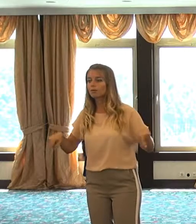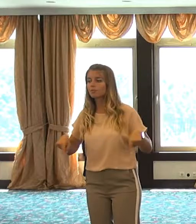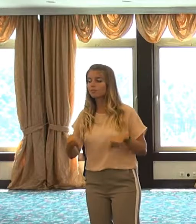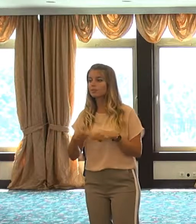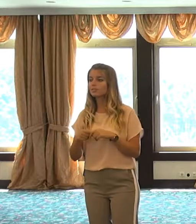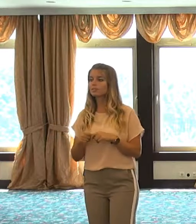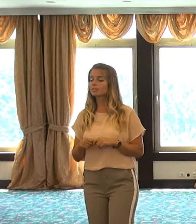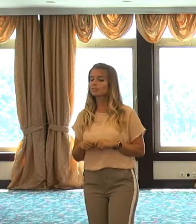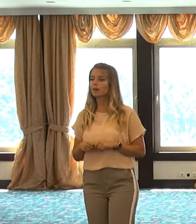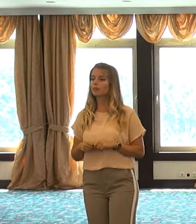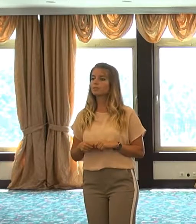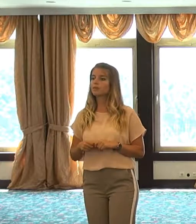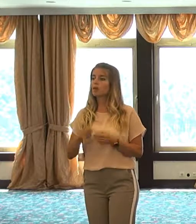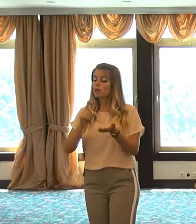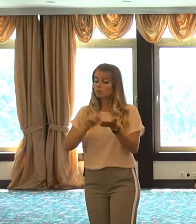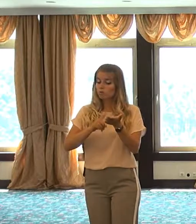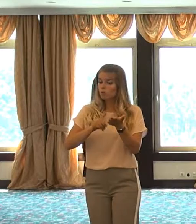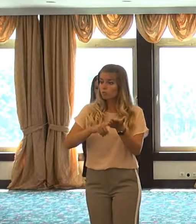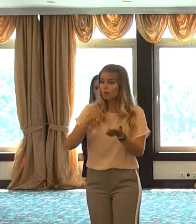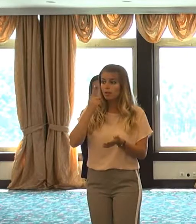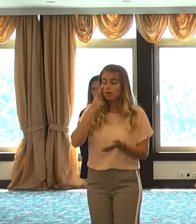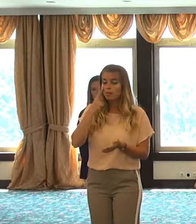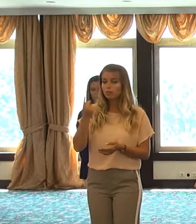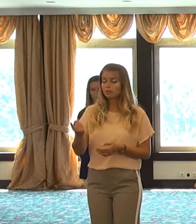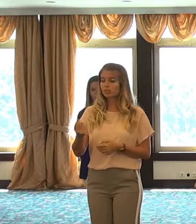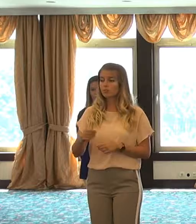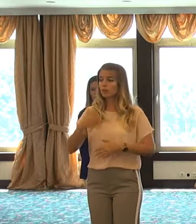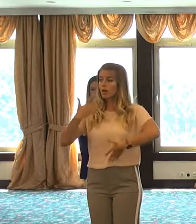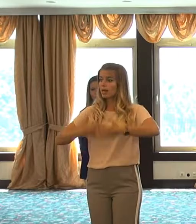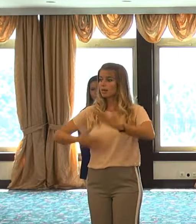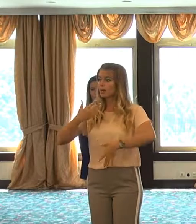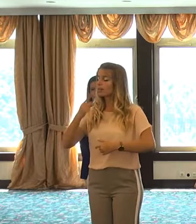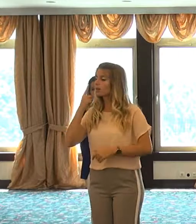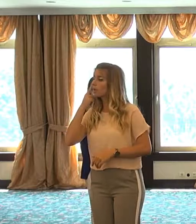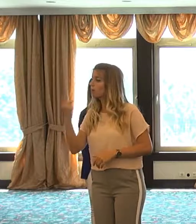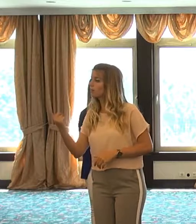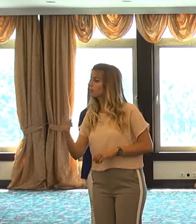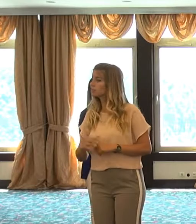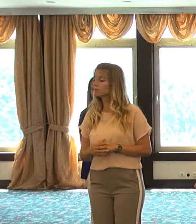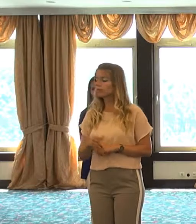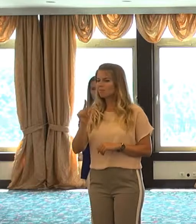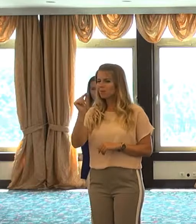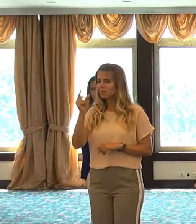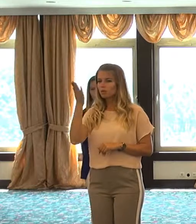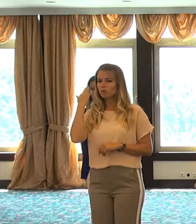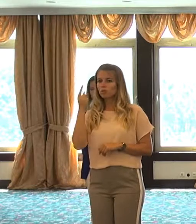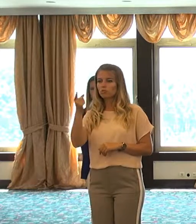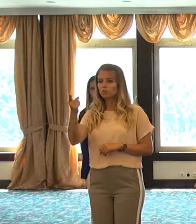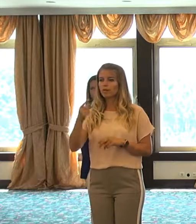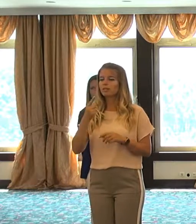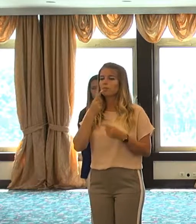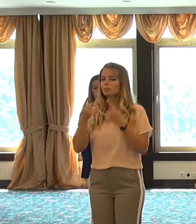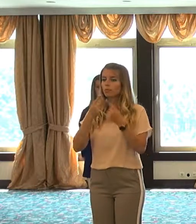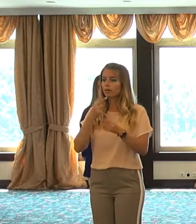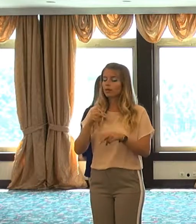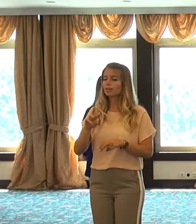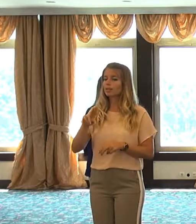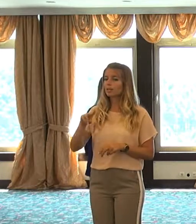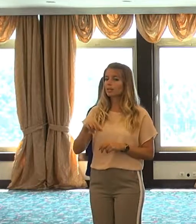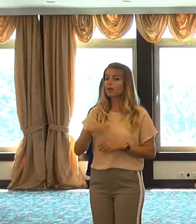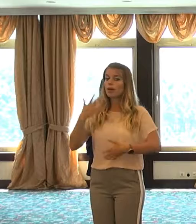Birleşmiş Milletler Engelli Hakları Sözleşmesi'ne baktığımızda ve engellilerin ihtiyaçlarına baktığımızda, biraz önce Engin'in de bahsettiği gibi